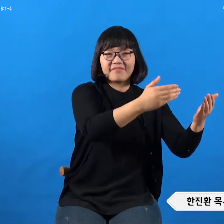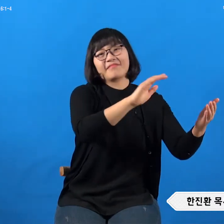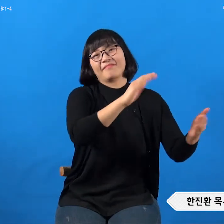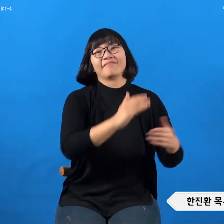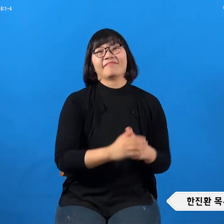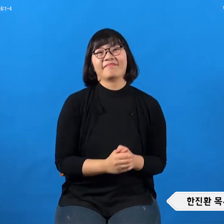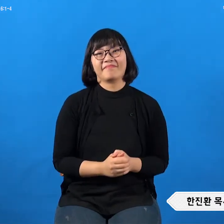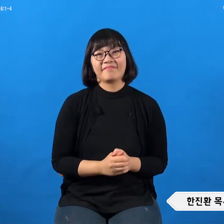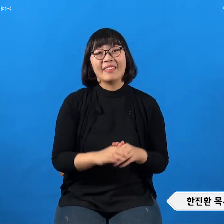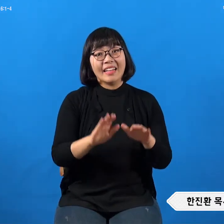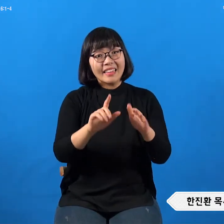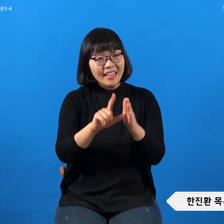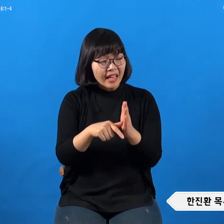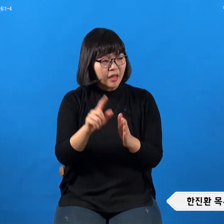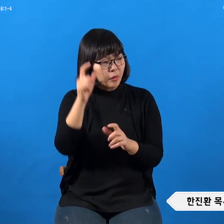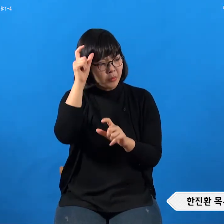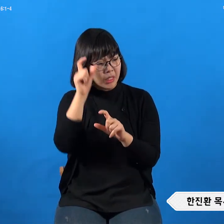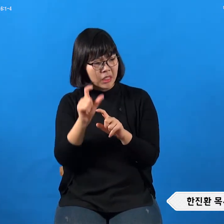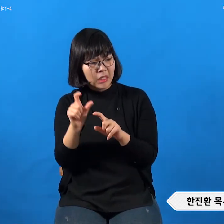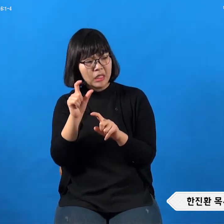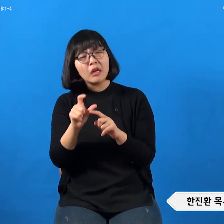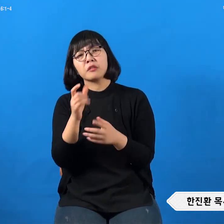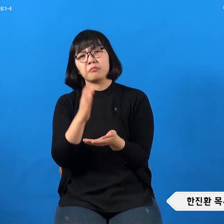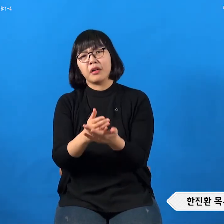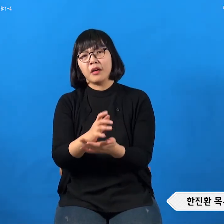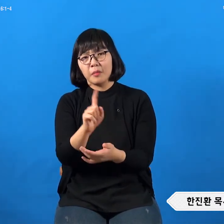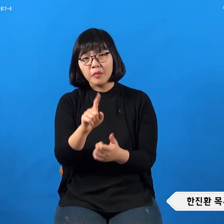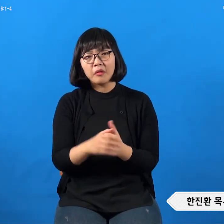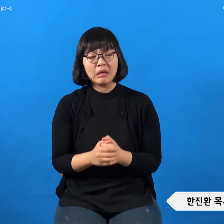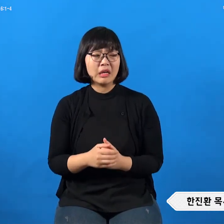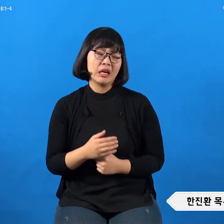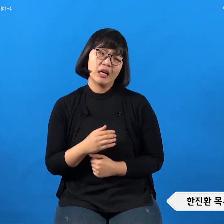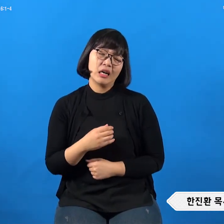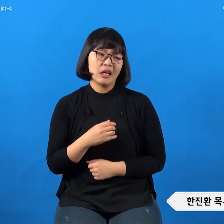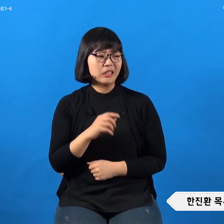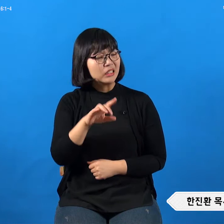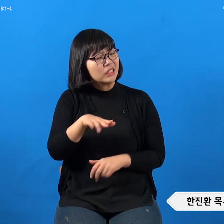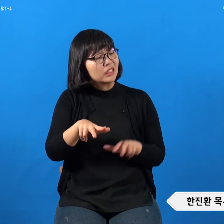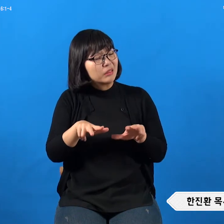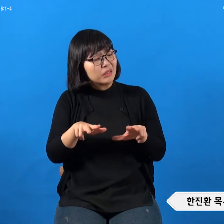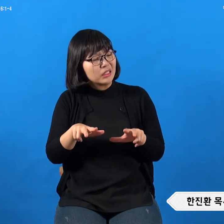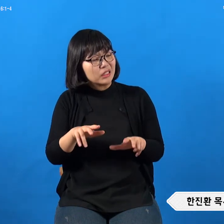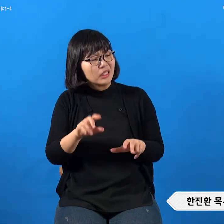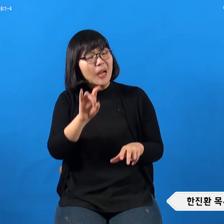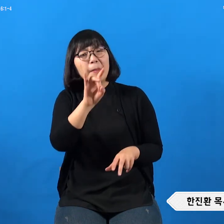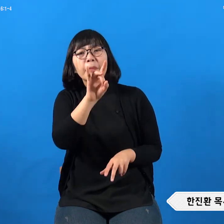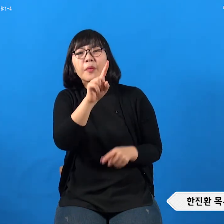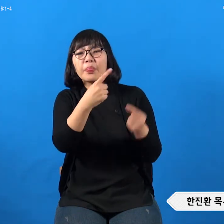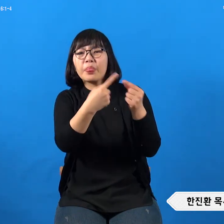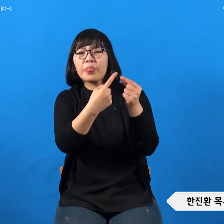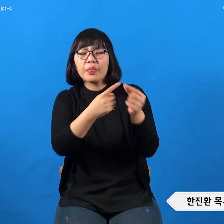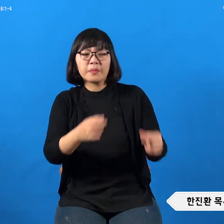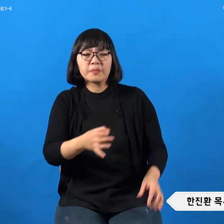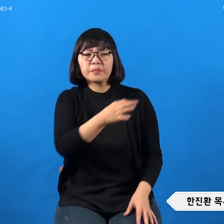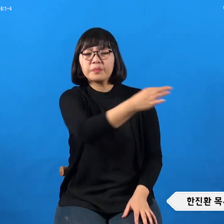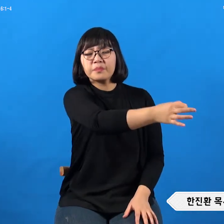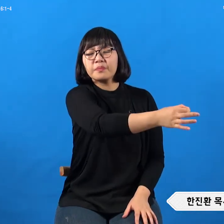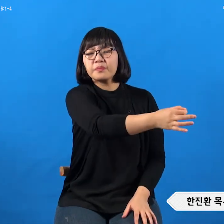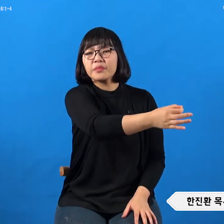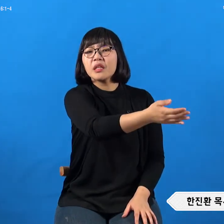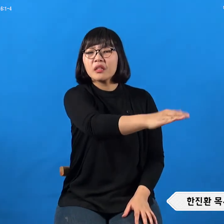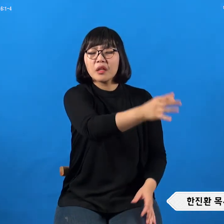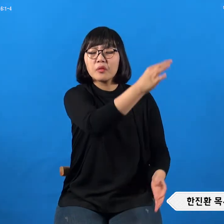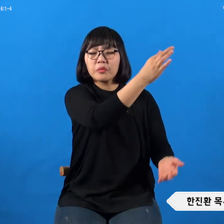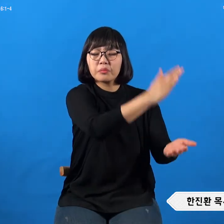때 이런 고민은 할 필요가 없습니다. 내가 지금 일회성으로 이 사람들 도와줘봤자 이 돈 다 떨어지고 나면 어떻게 할